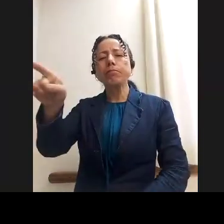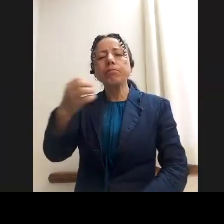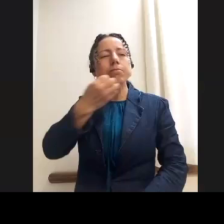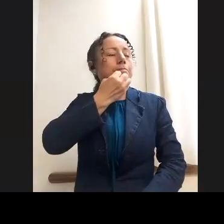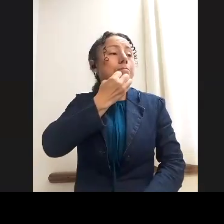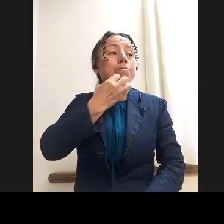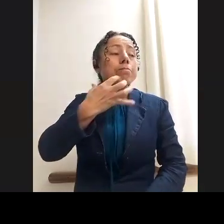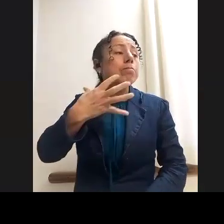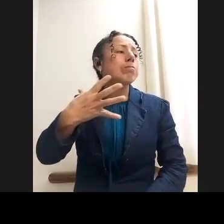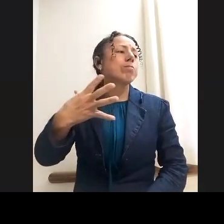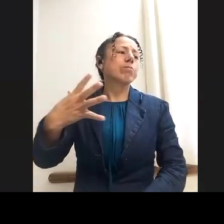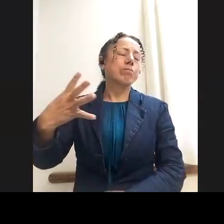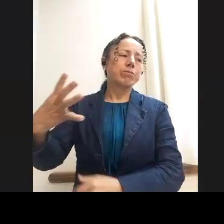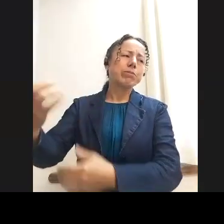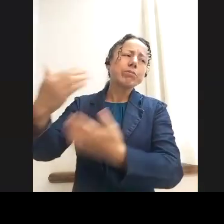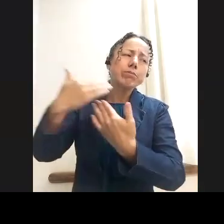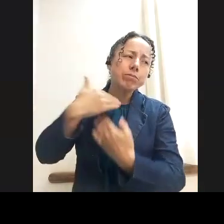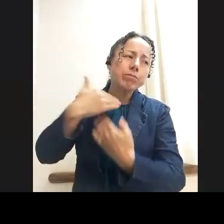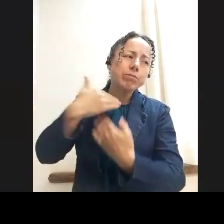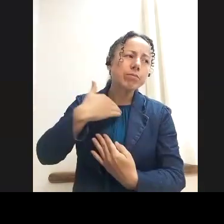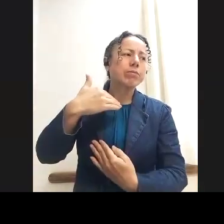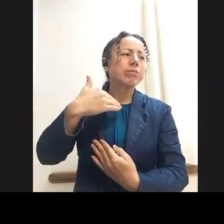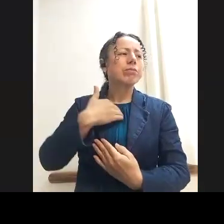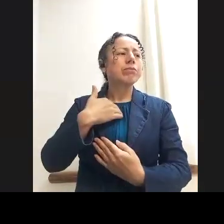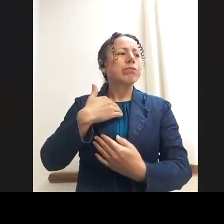Permissão damos pra mim,